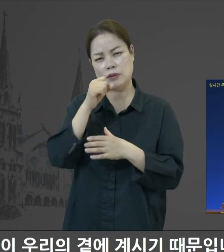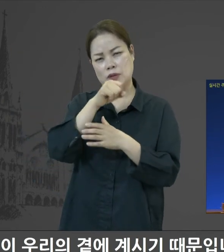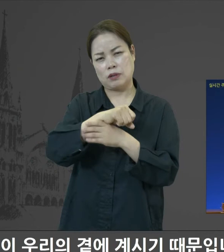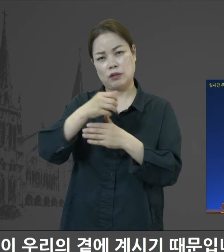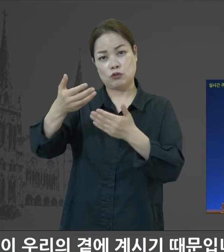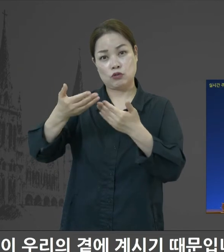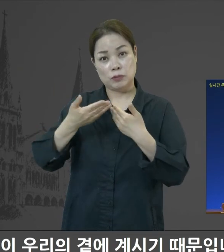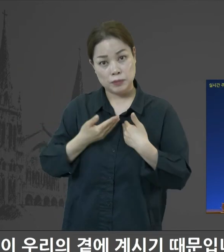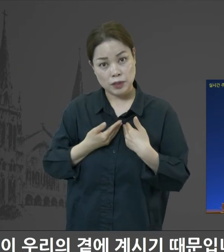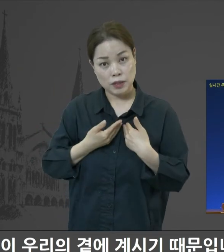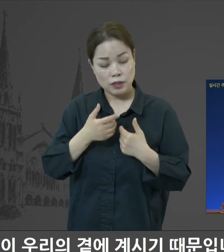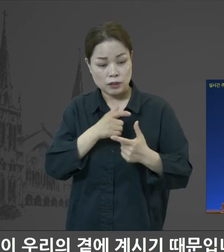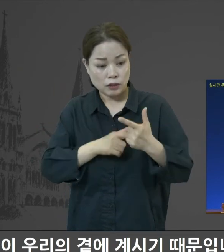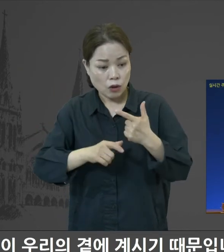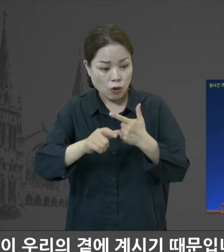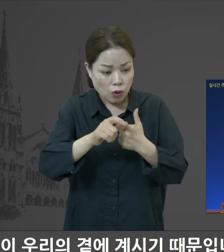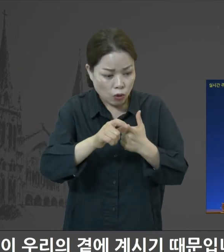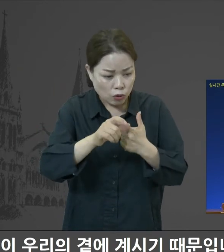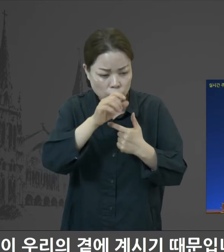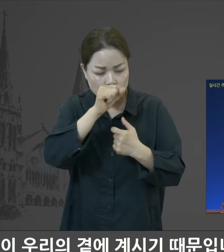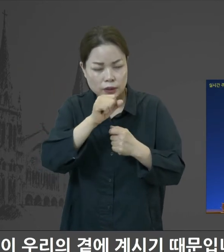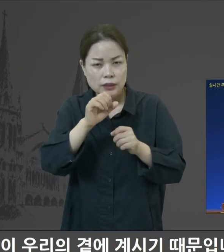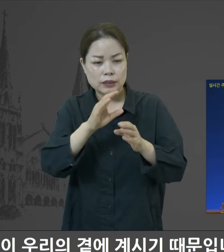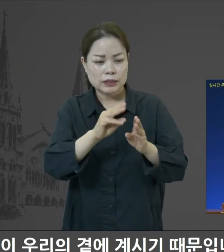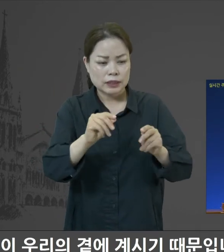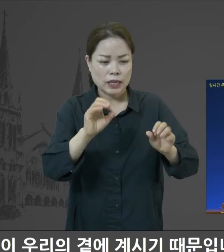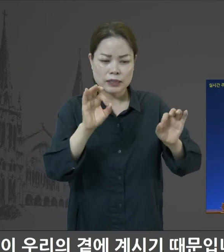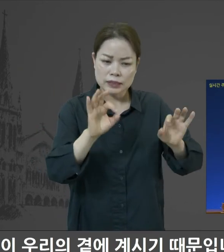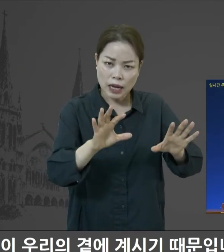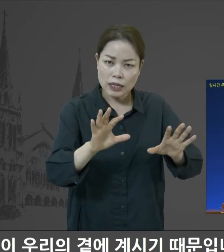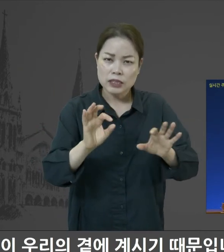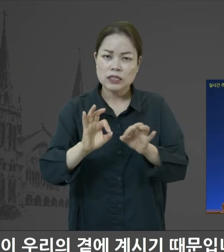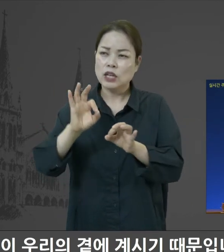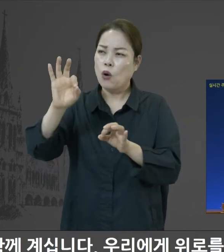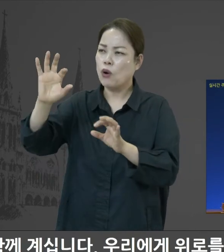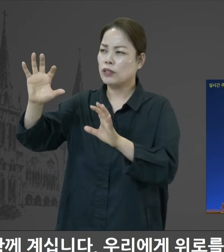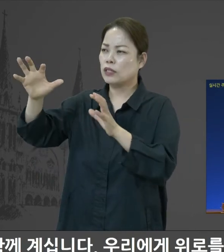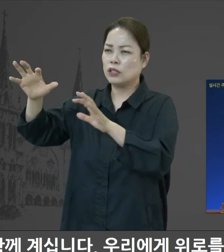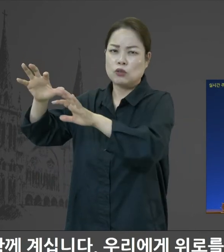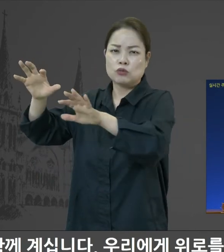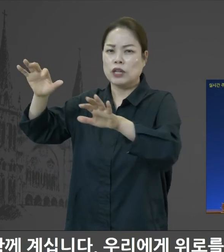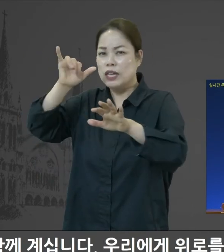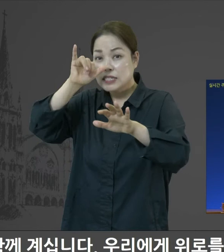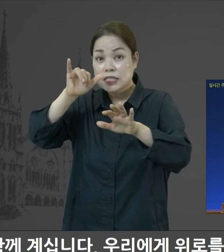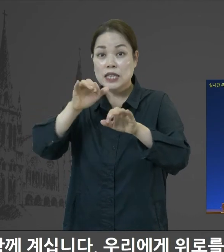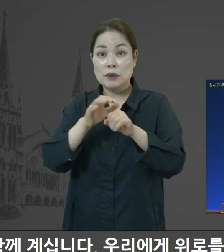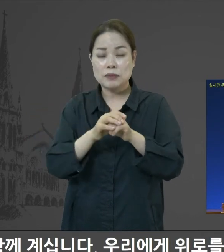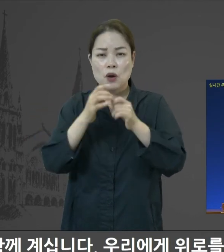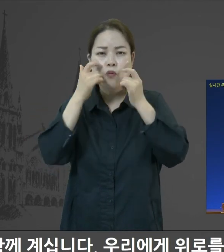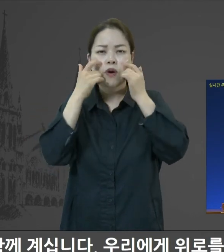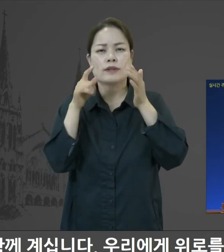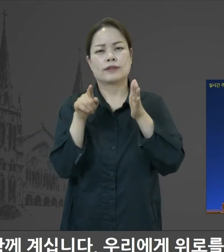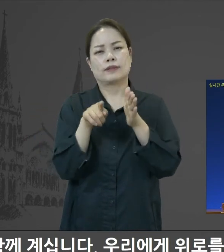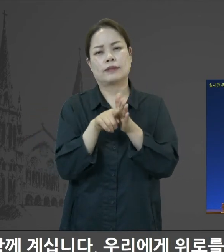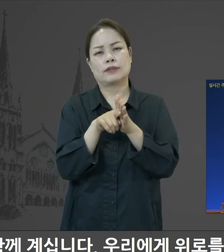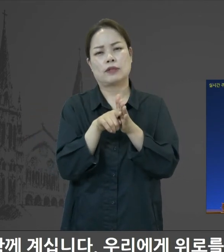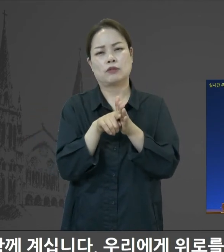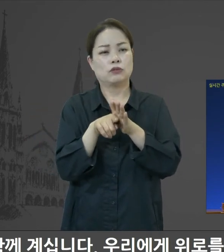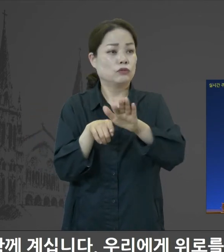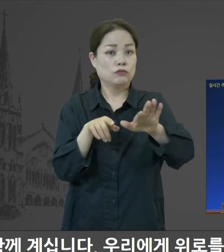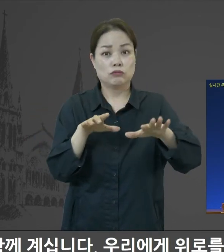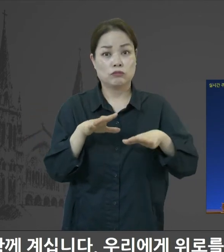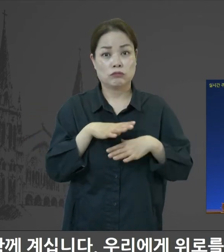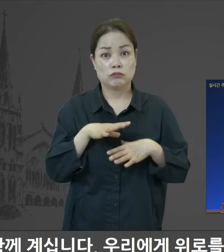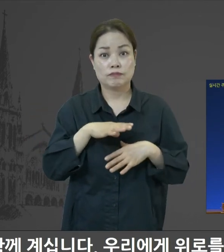주십니다. 더 나아가 이 땅은 잠시고 영원한 세계가 우리에게 있기 때문에 그것을 확신하기 때문에 우리는